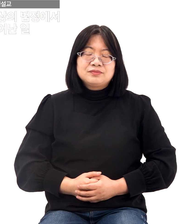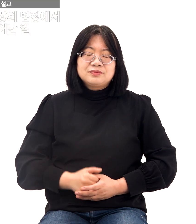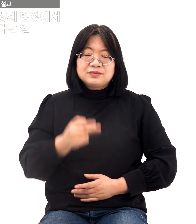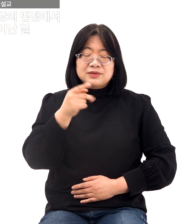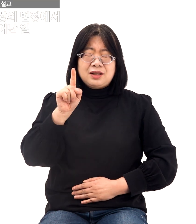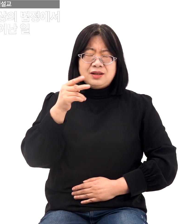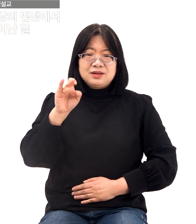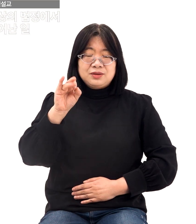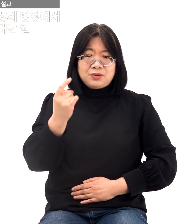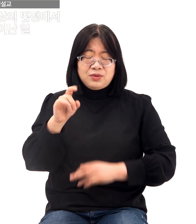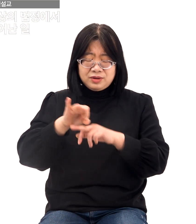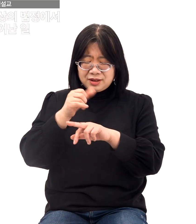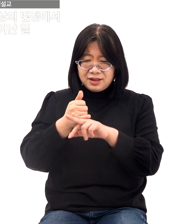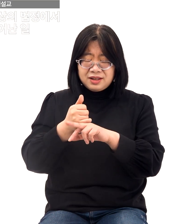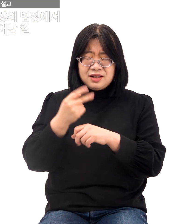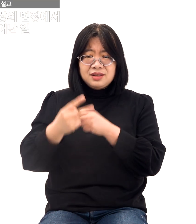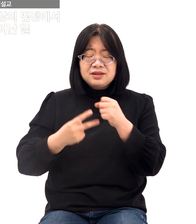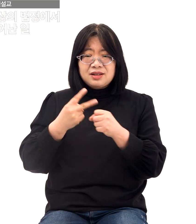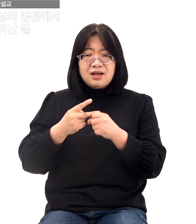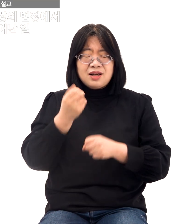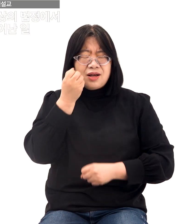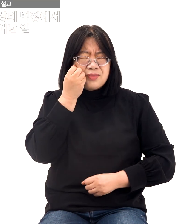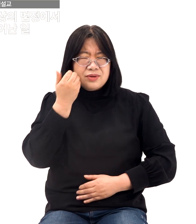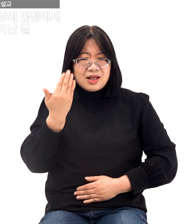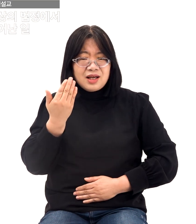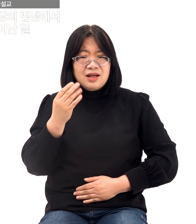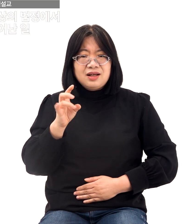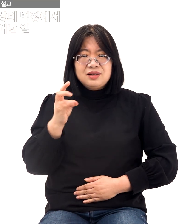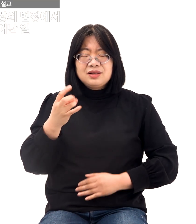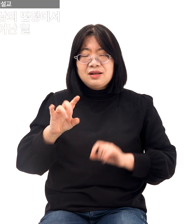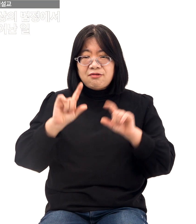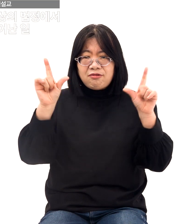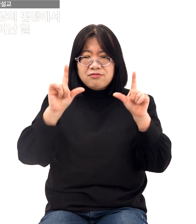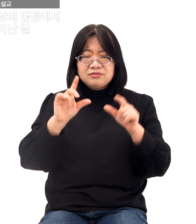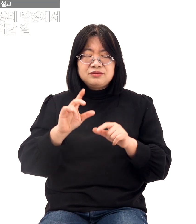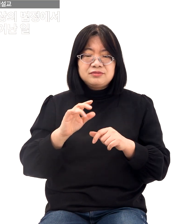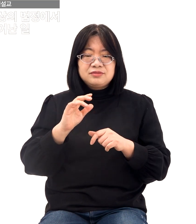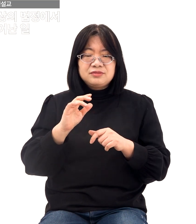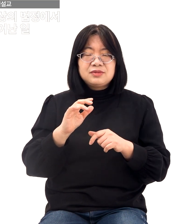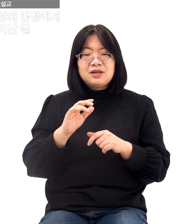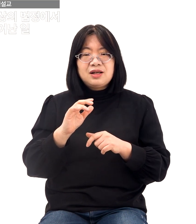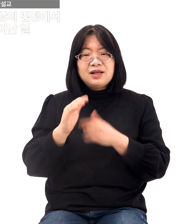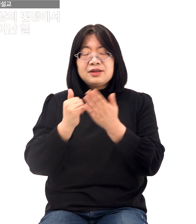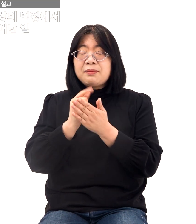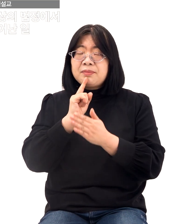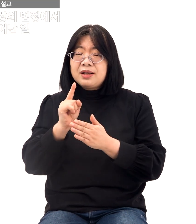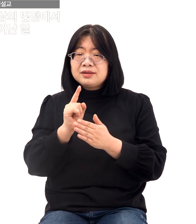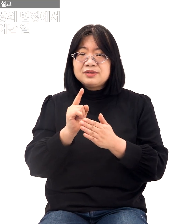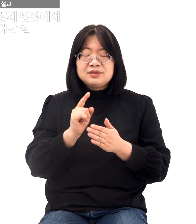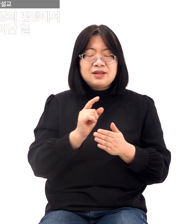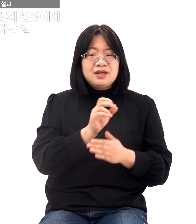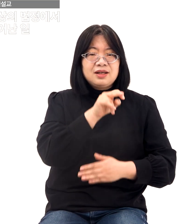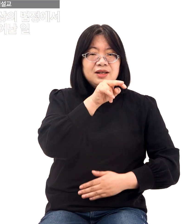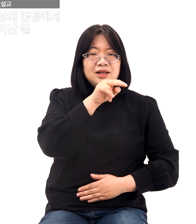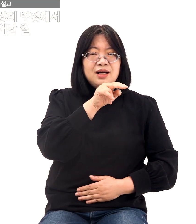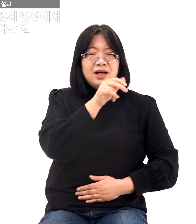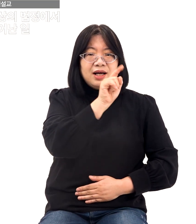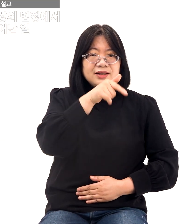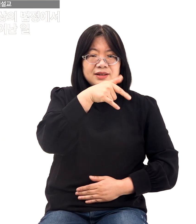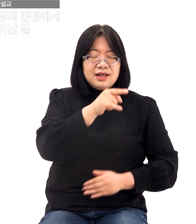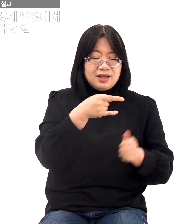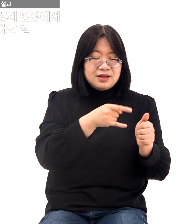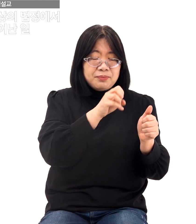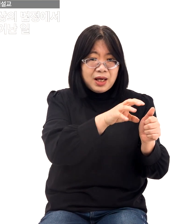다리오 왕 제2년 9째 달 24일에 여호와의 말씀이 선지자 학개에게 임합니다. 만군의